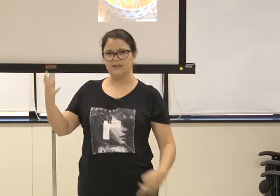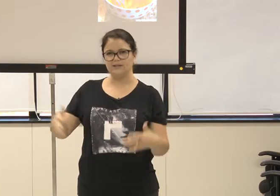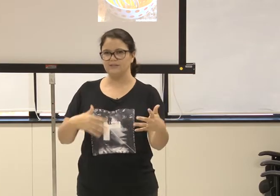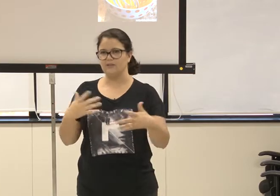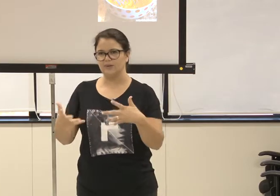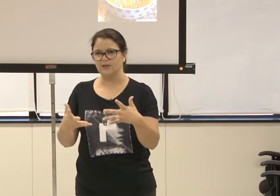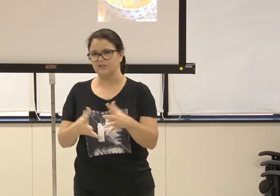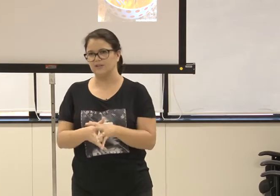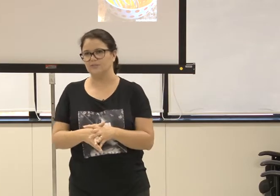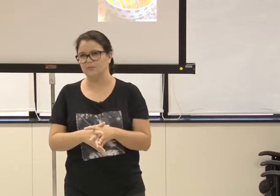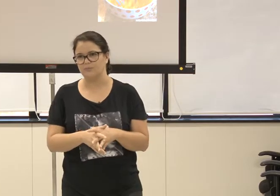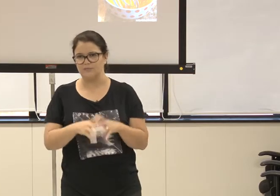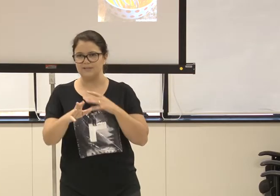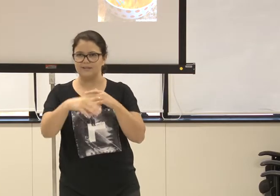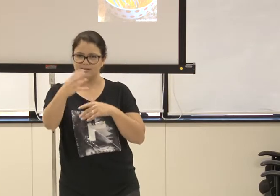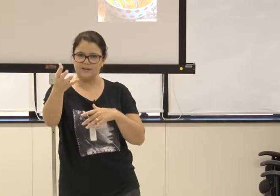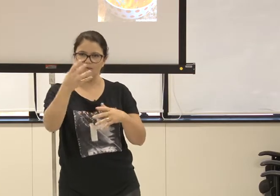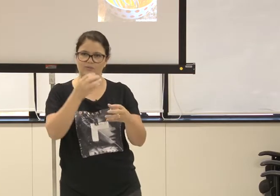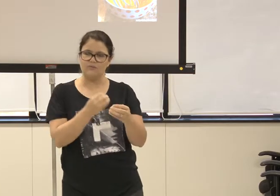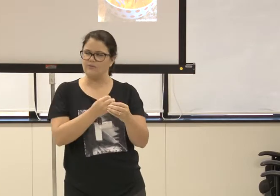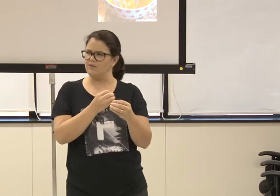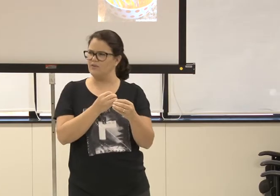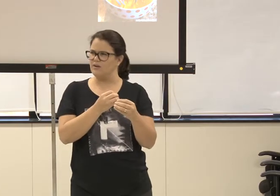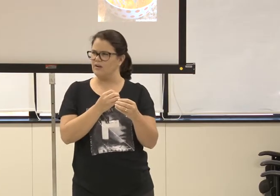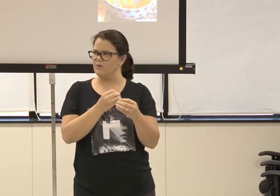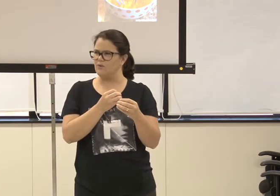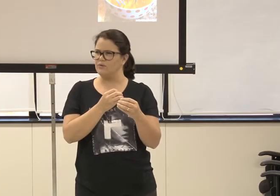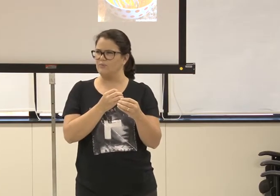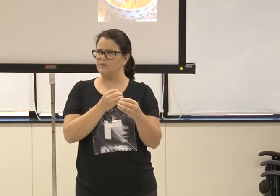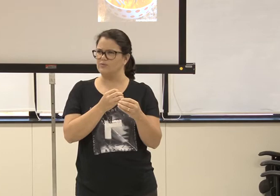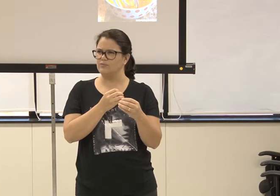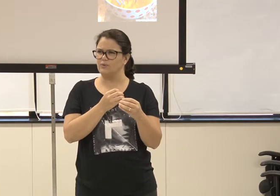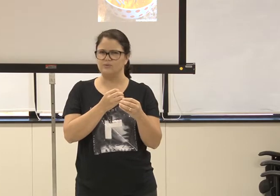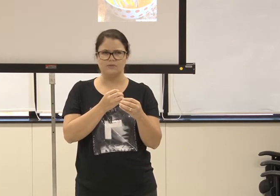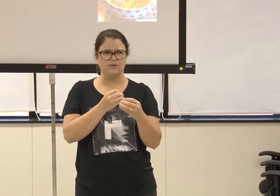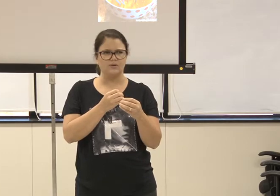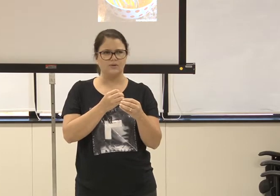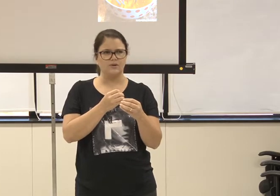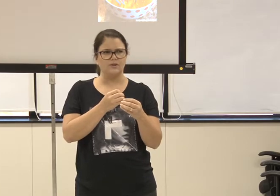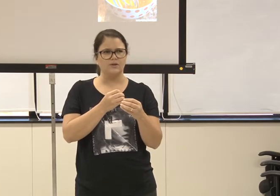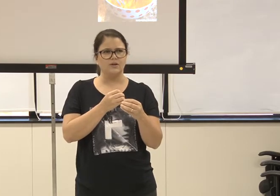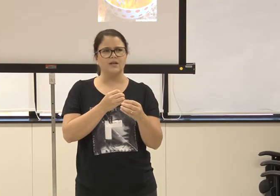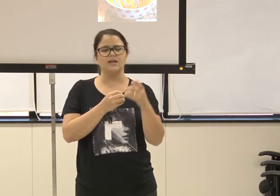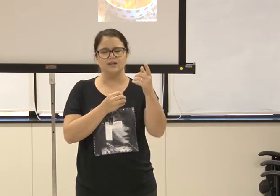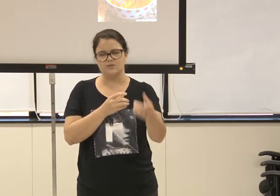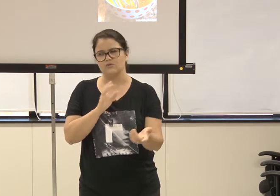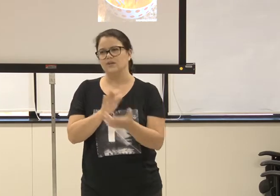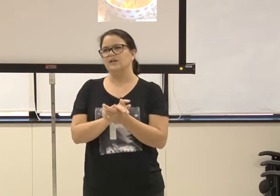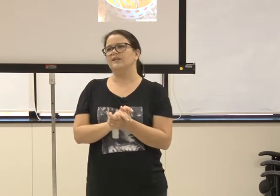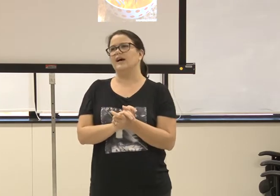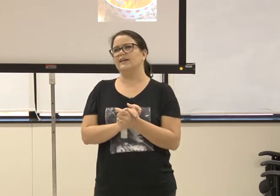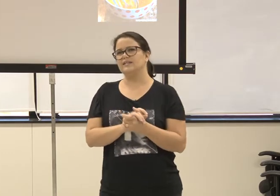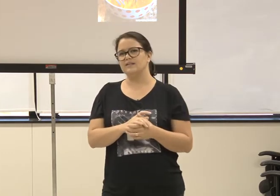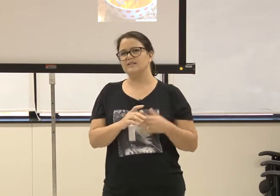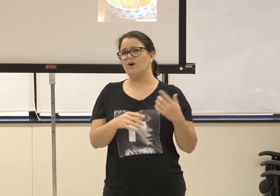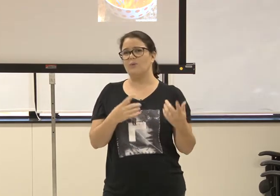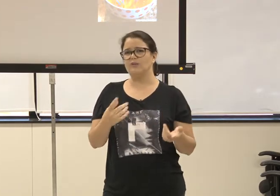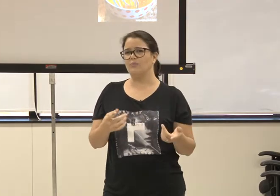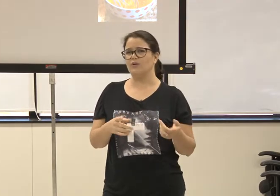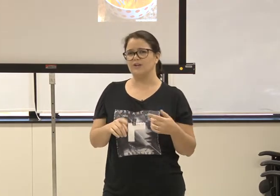sei como é que é o ditado popular, mas quem ganha um ponto, aumenta outro ponto. Isso. E aí, às vezes, não aumenta um ponto, você